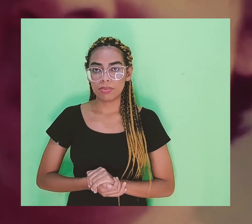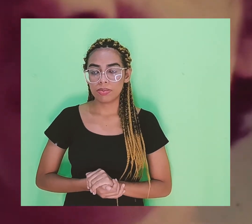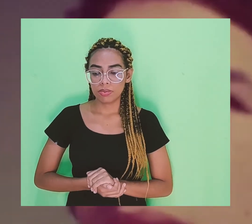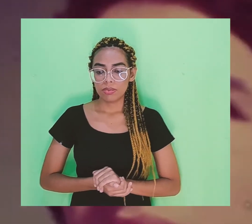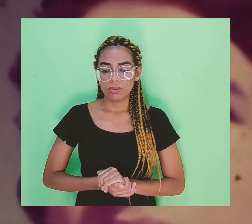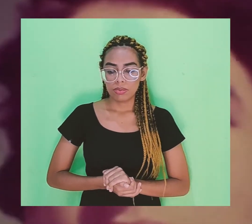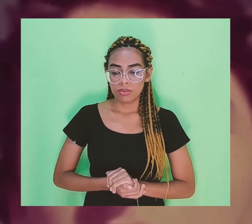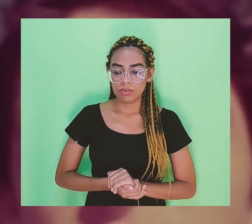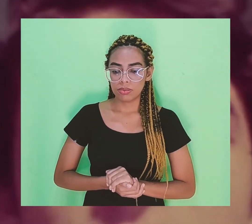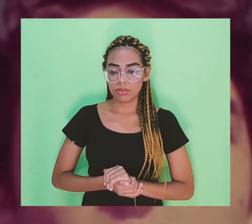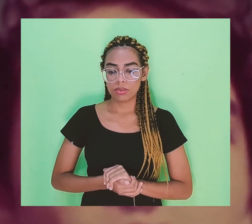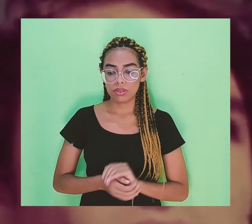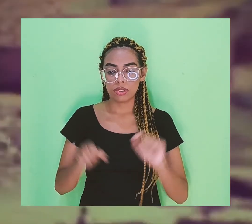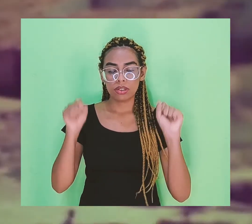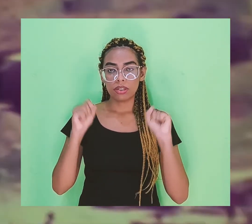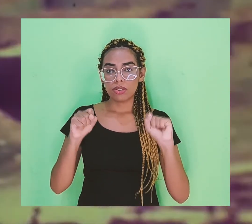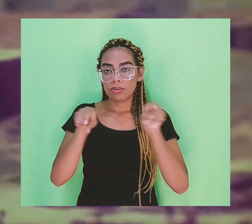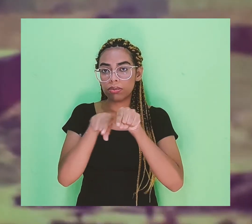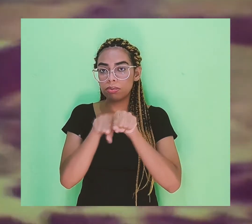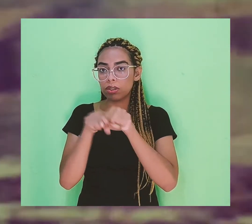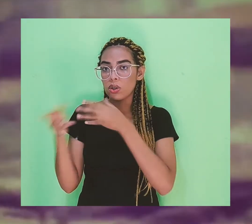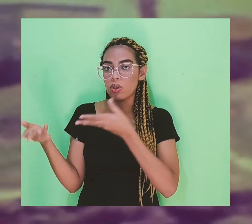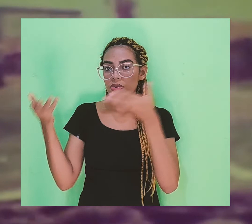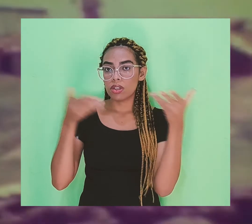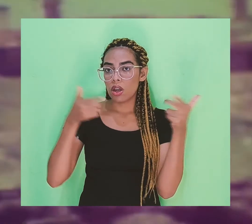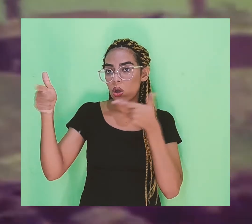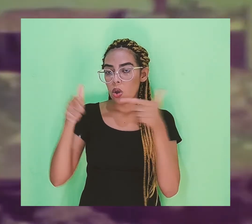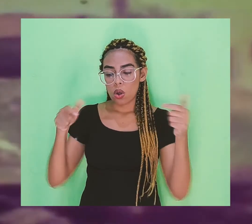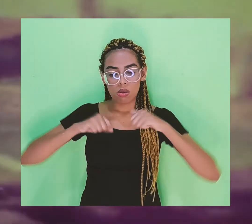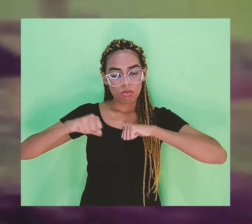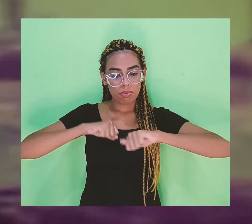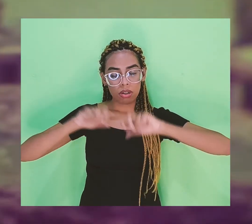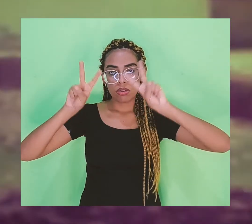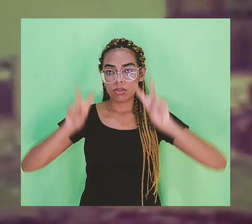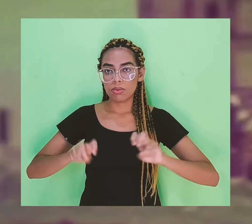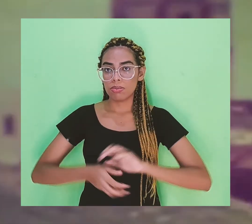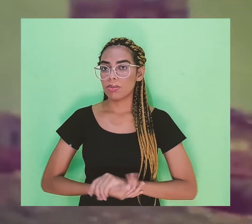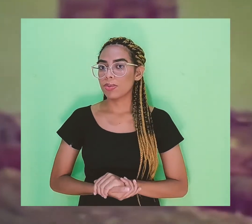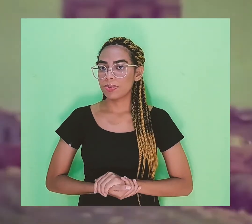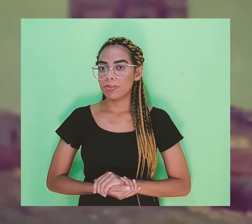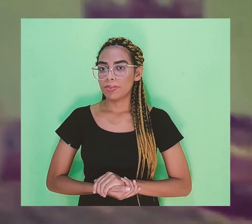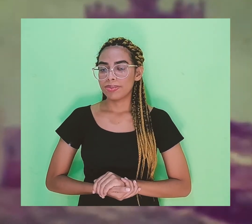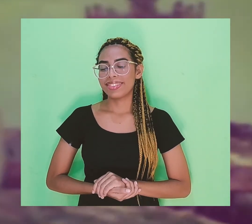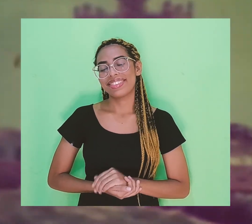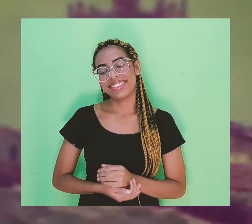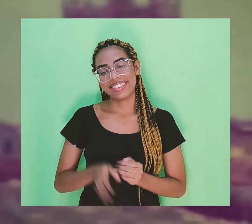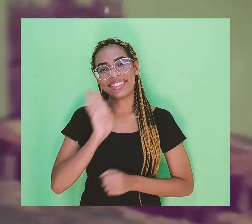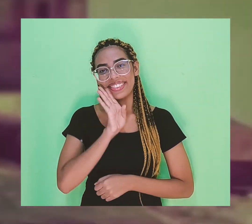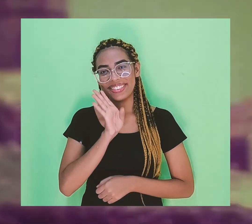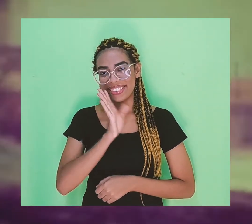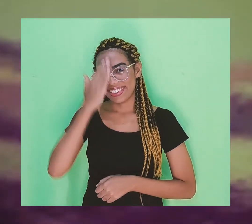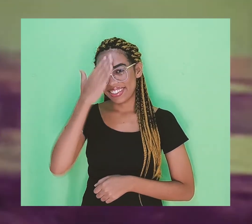Mas se tu pudesse ficar à vontade, assim, né? E convidar também para as próximas sessões e próximos debates. Galera, eu fico muito feliz de fazer parte